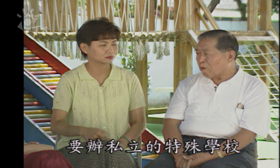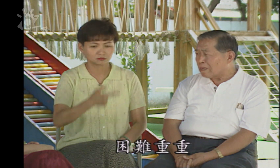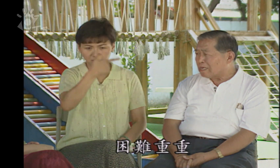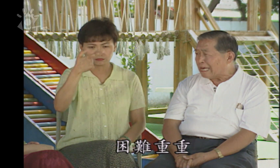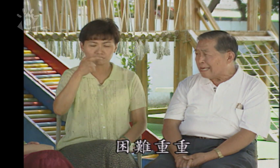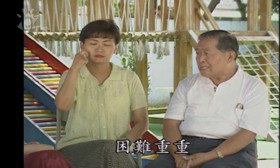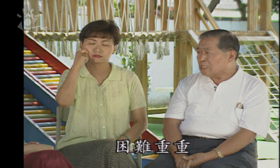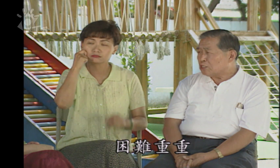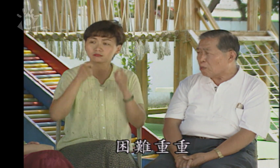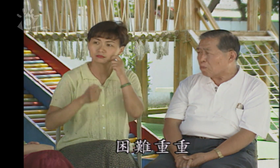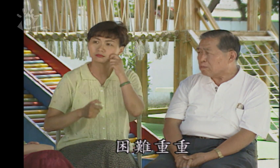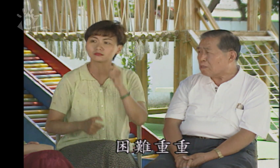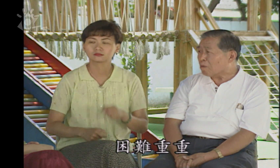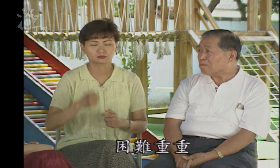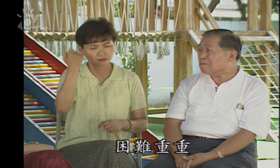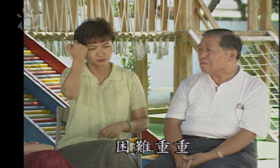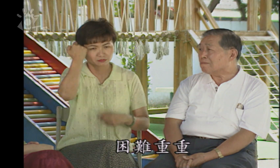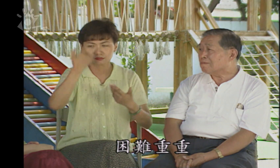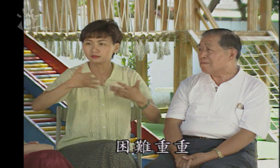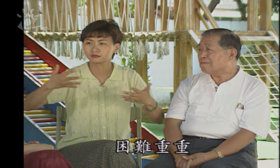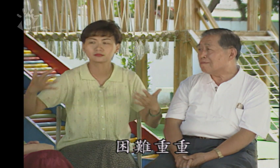困难重重。